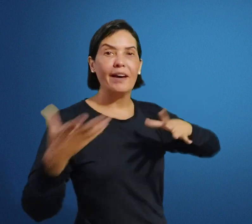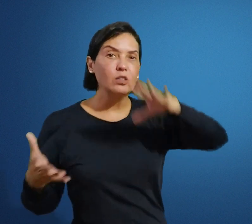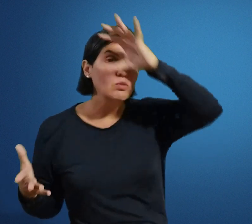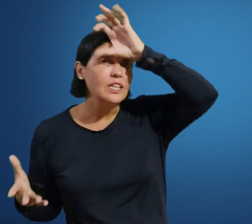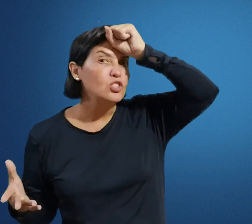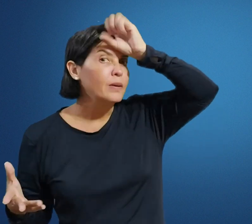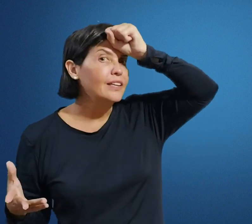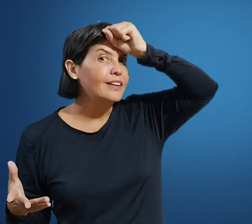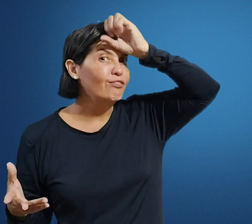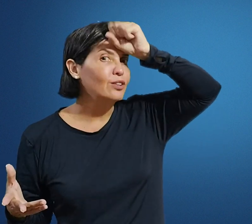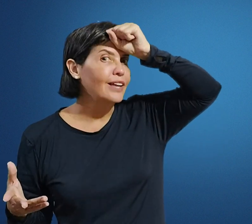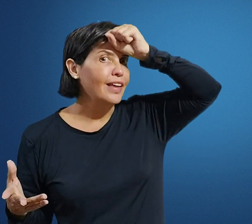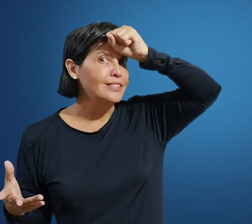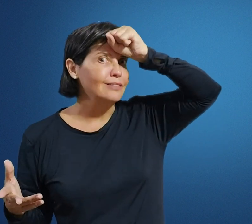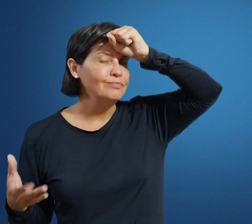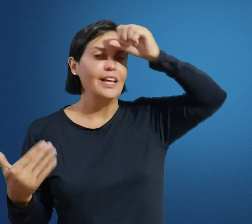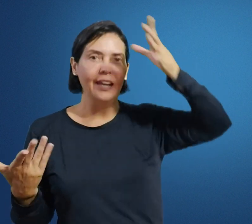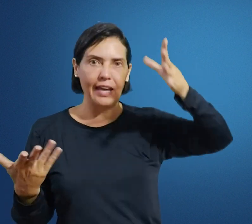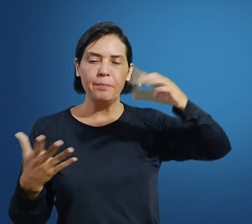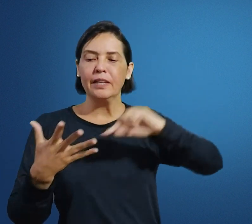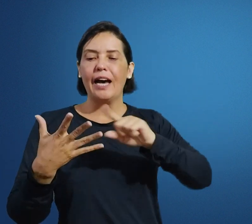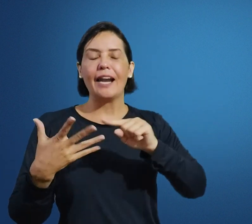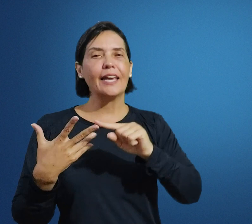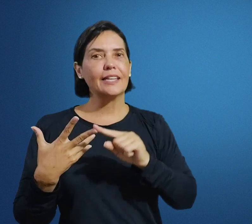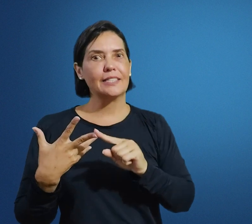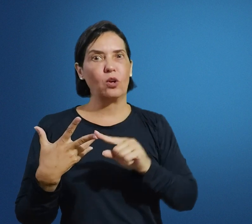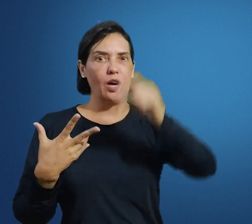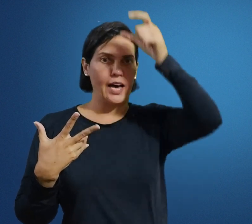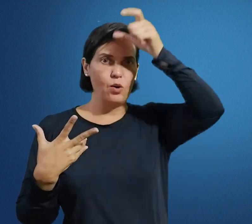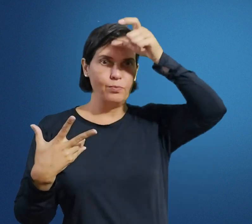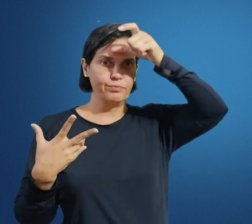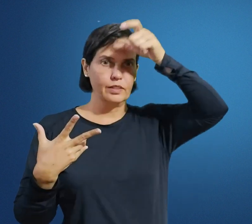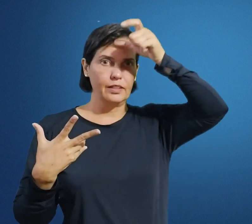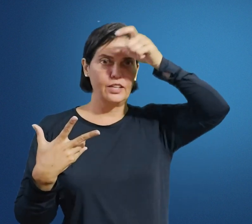Mas eu tenho sinal de aprender que é feito na testa, né? Além desse local, né, de